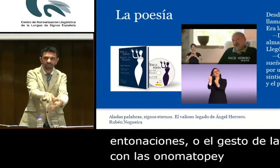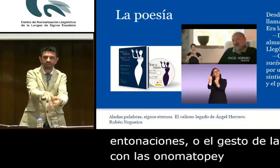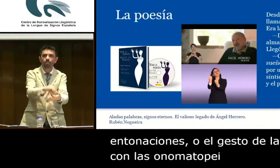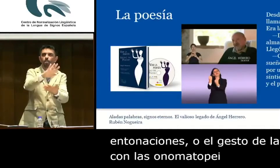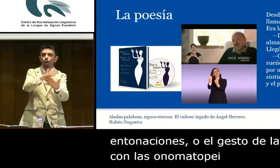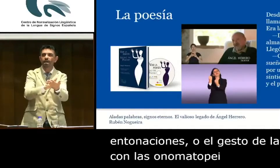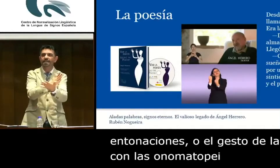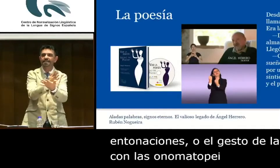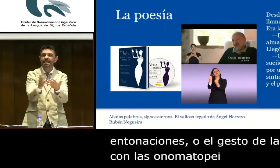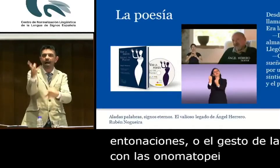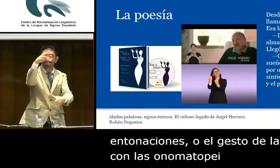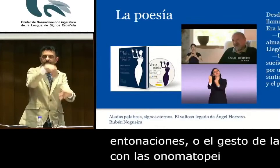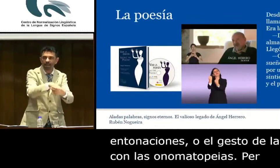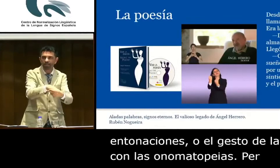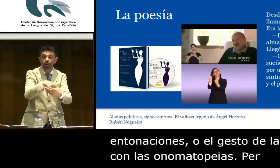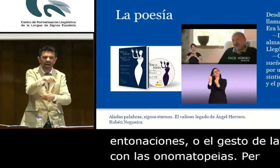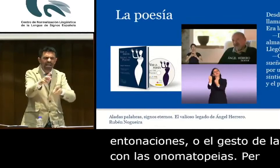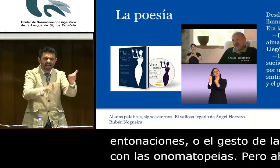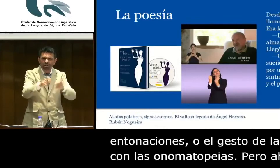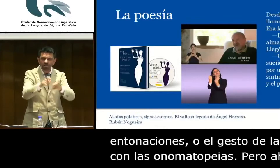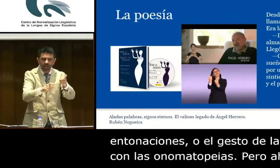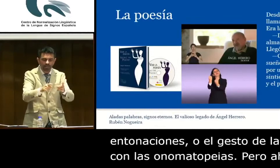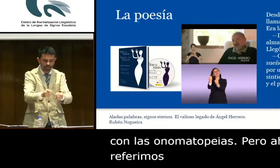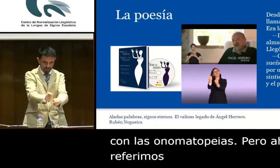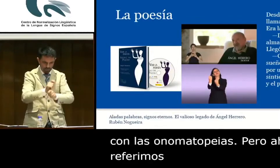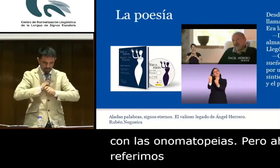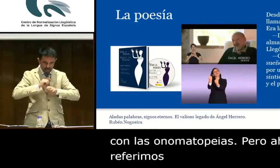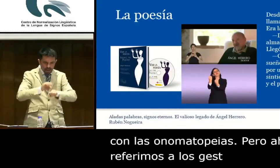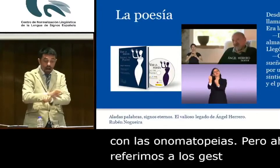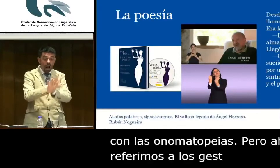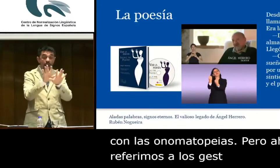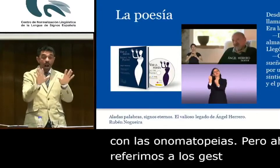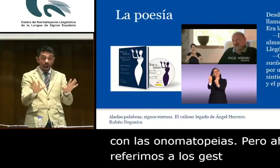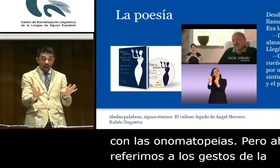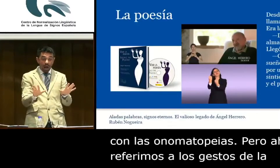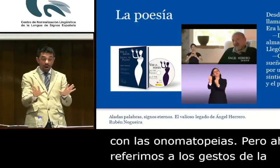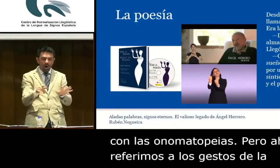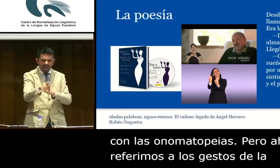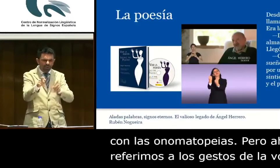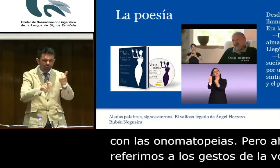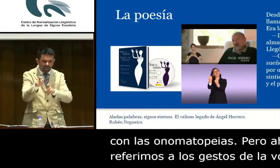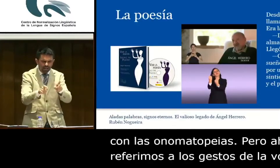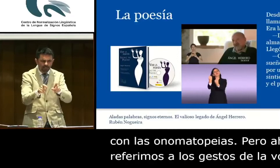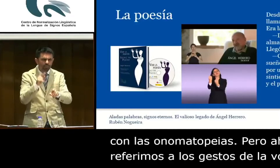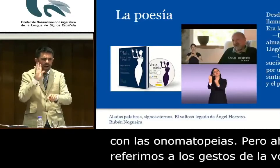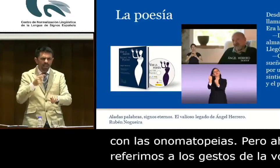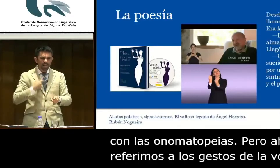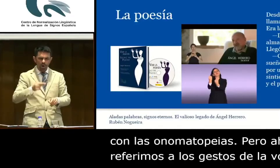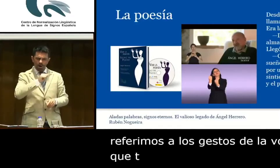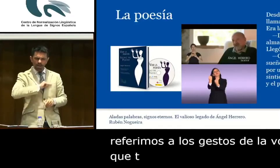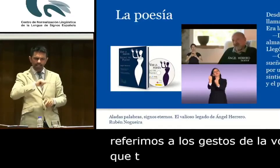que traducen precisamente el límite y el suspenso del lenguaje, y en los que el